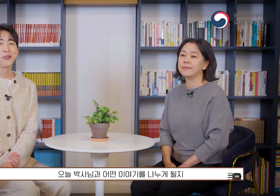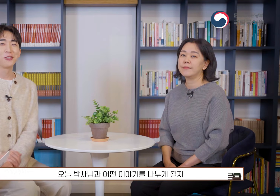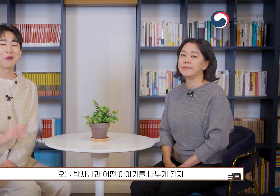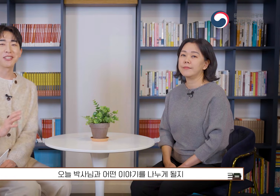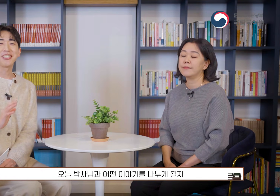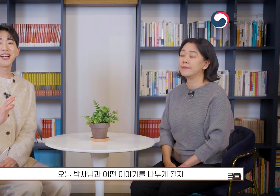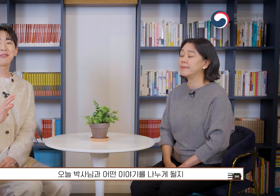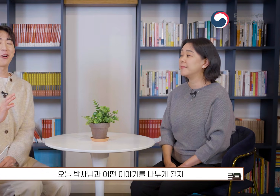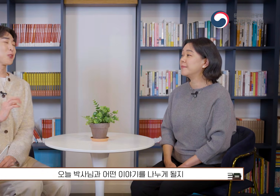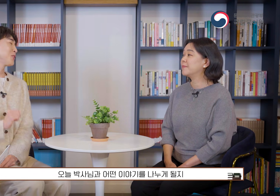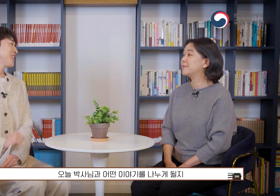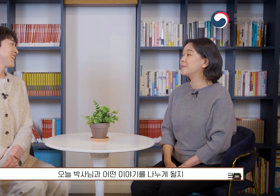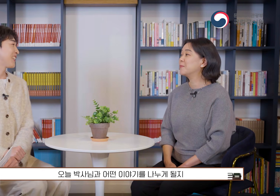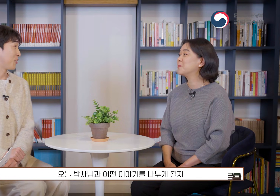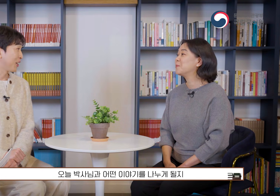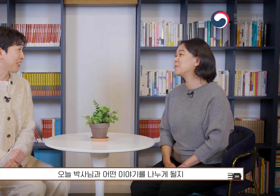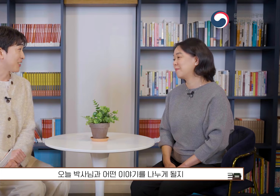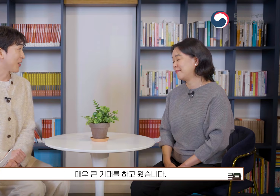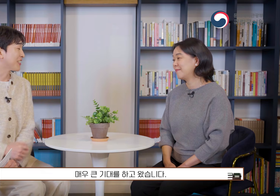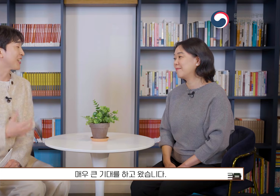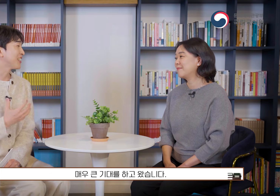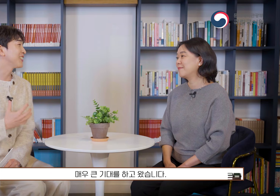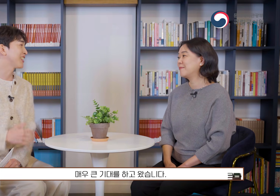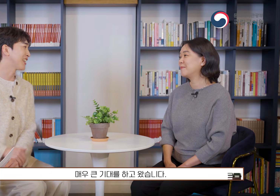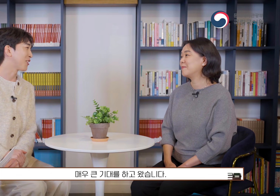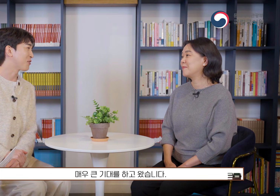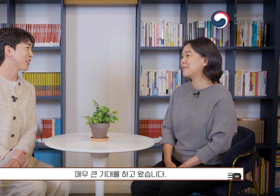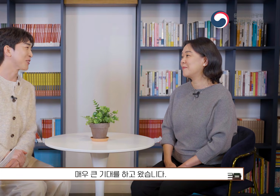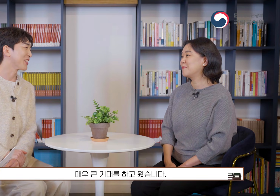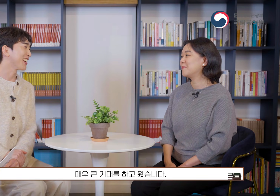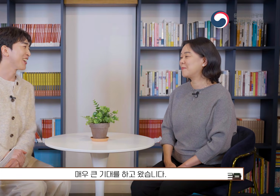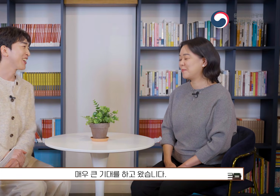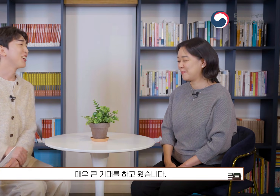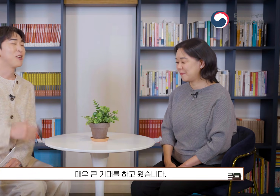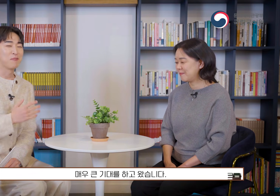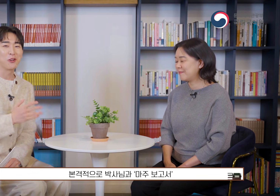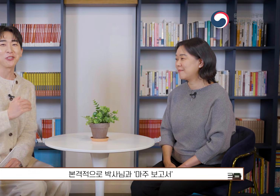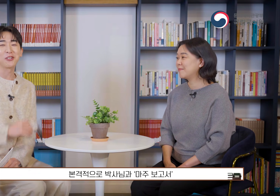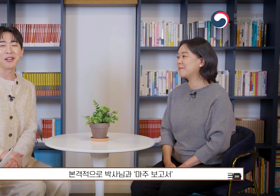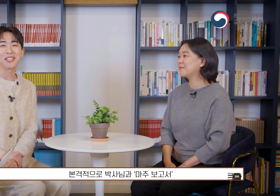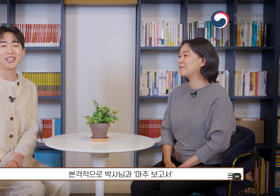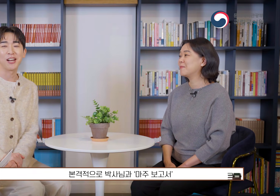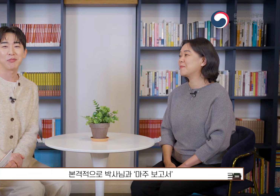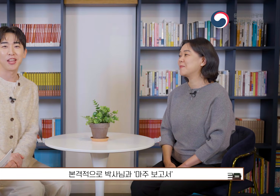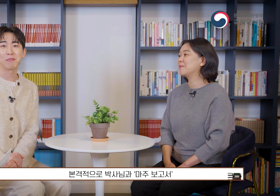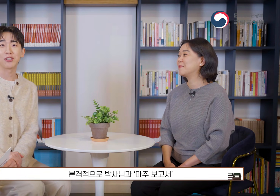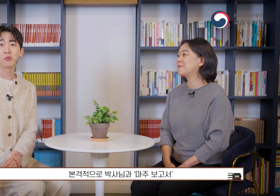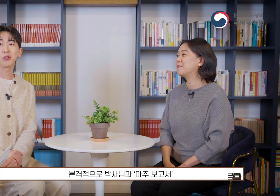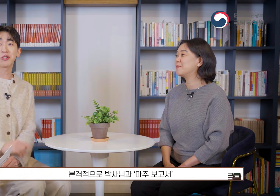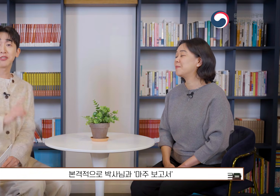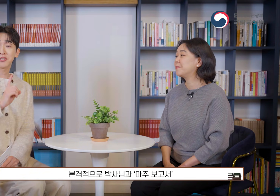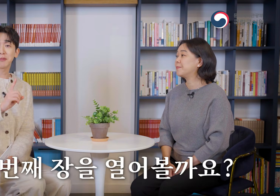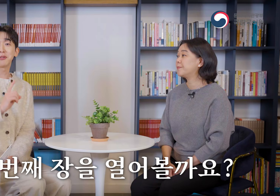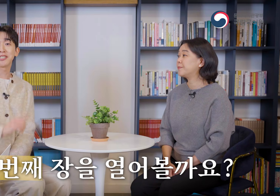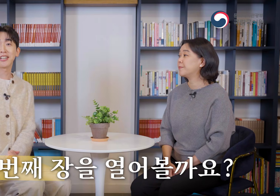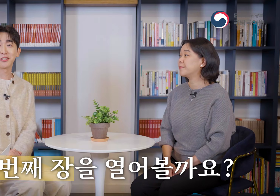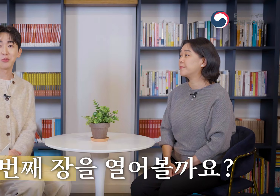오늘 박사님과 함께 어떤 이야기를 나누게 될지 굉장히 큰 기대를 갖고 왔습니다. 본격적으로 박사님과 함께 마주보고서 첫 번째 장